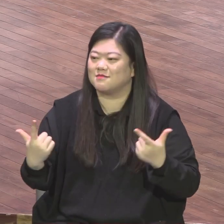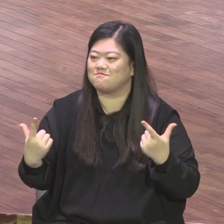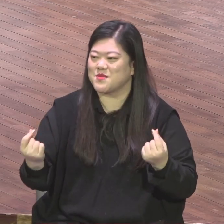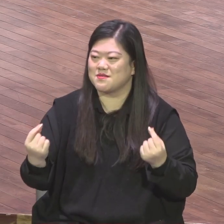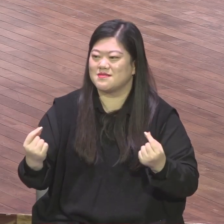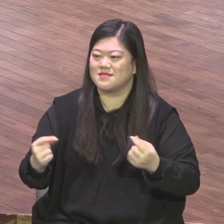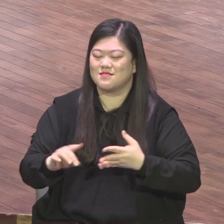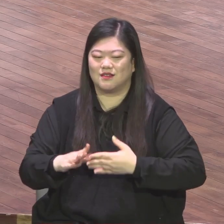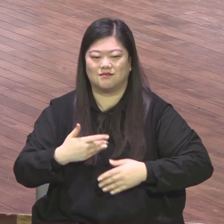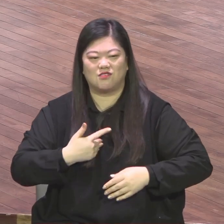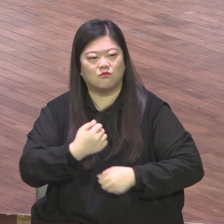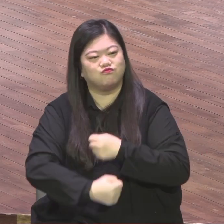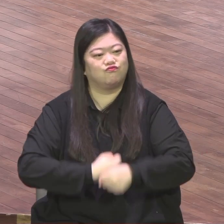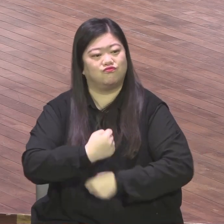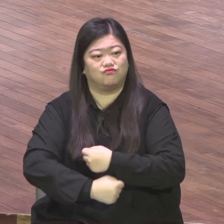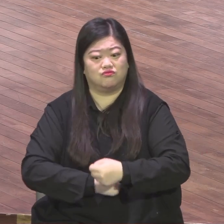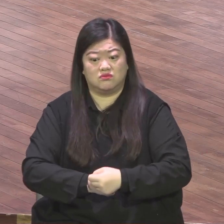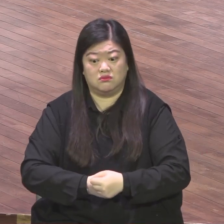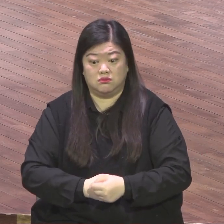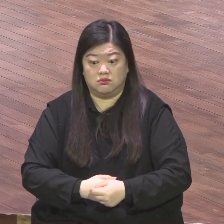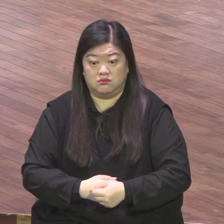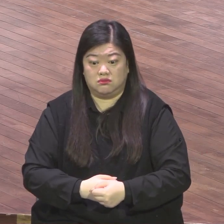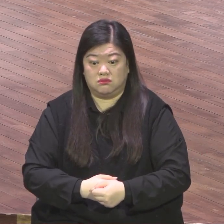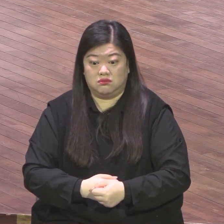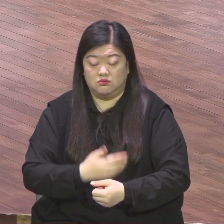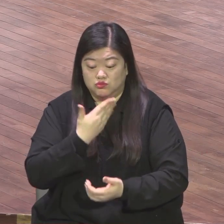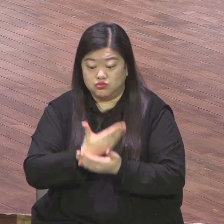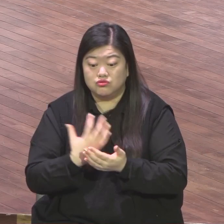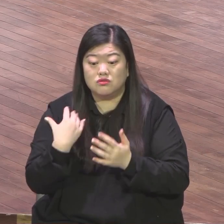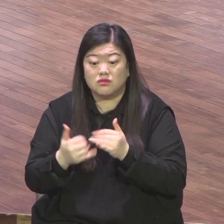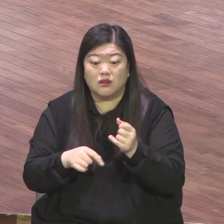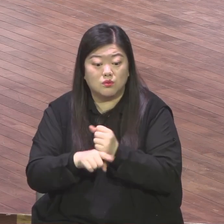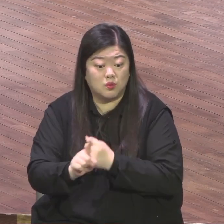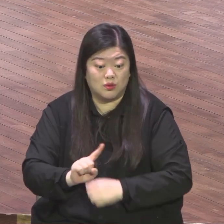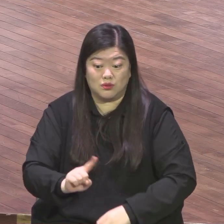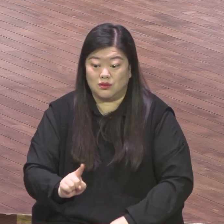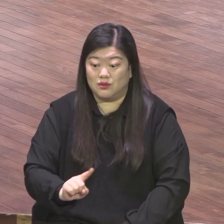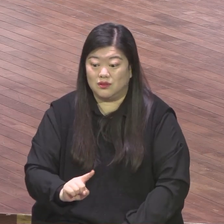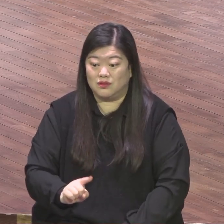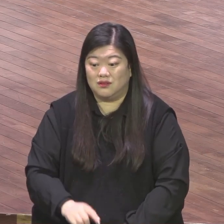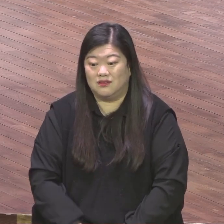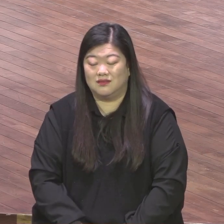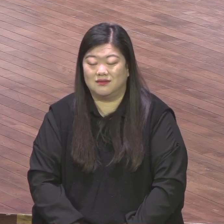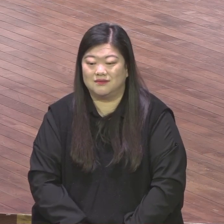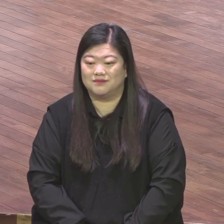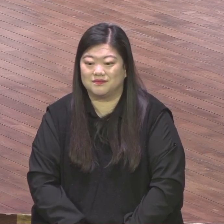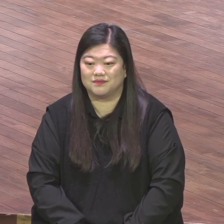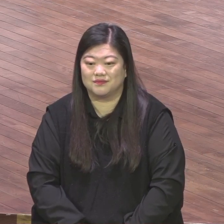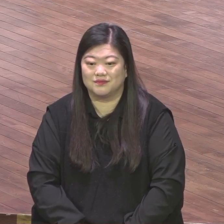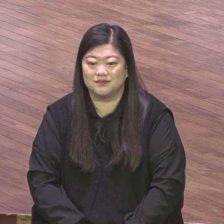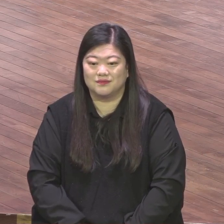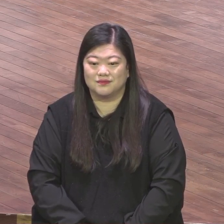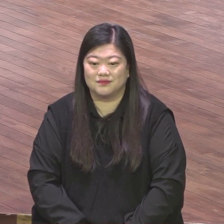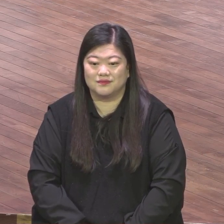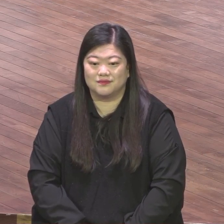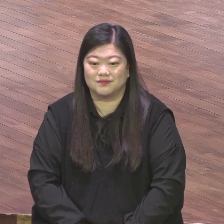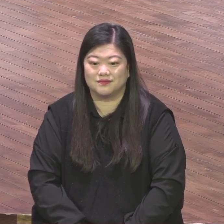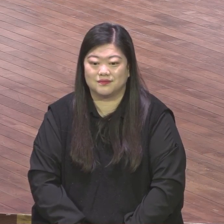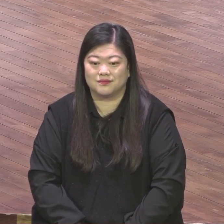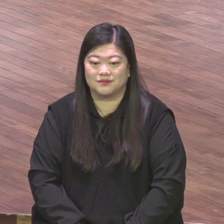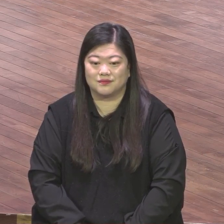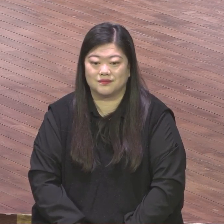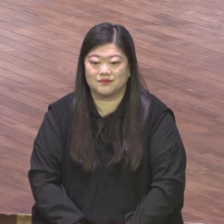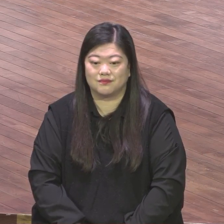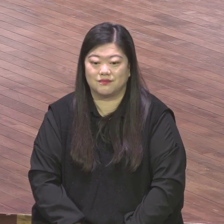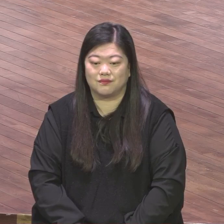필요도 없어요. 그건 내 마음대로 살다가 지옥 가면 되지 뭘 그렇게 구차하게 삽니까? 힘들게 삽니까? 우리